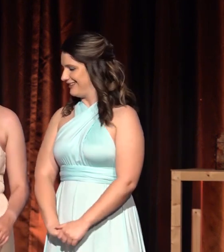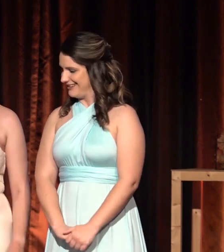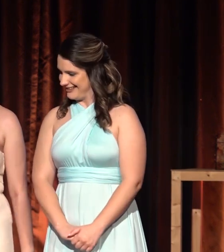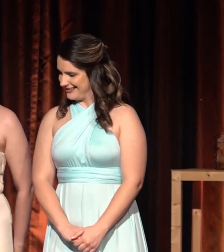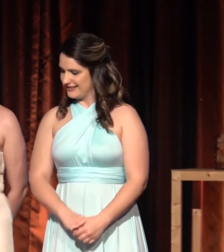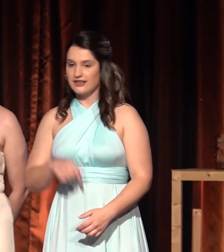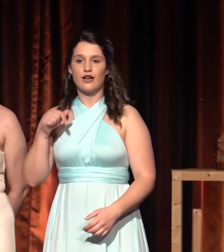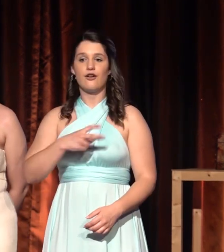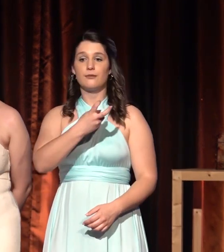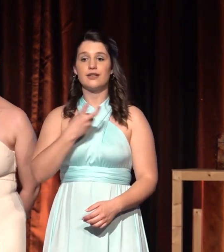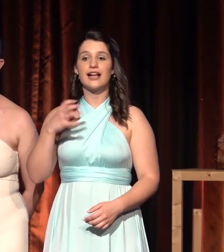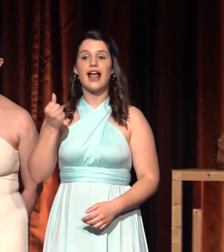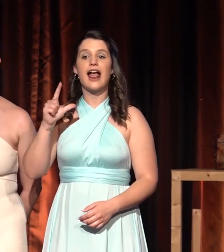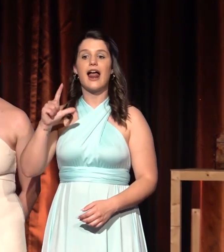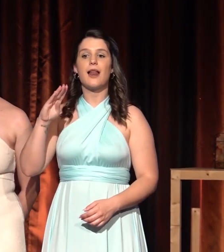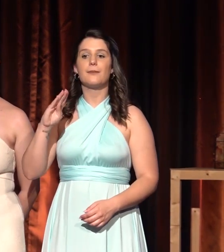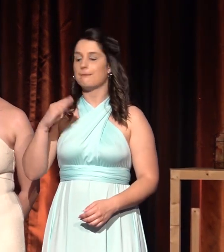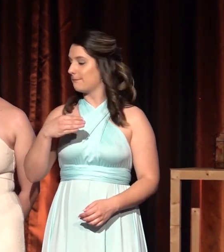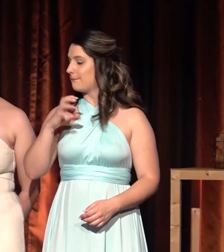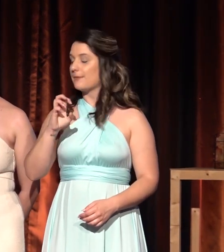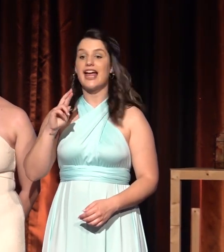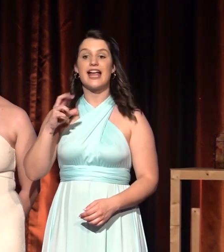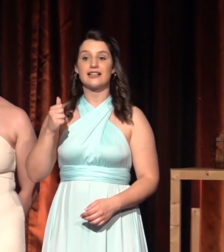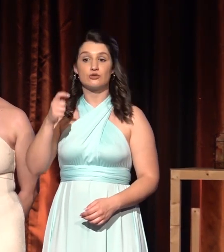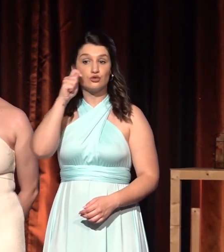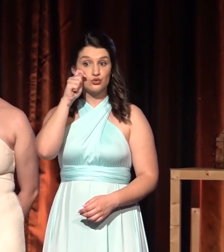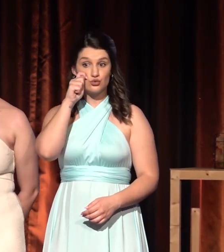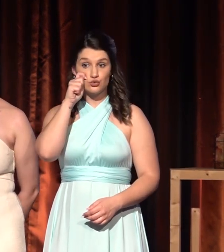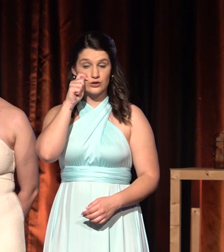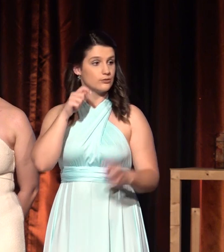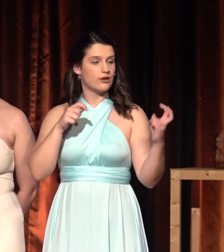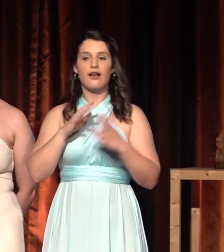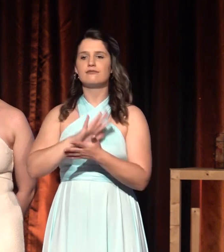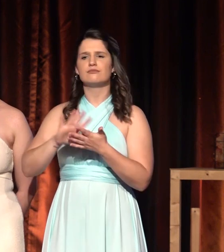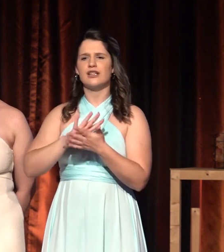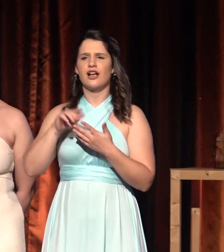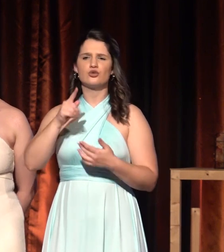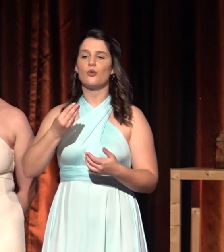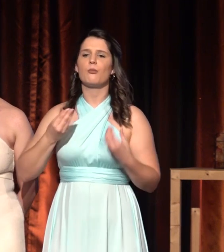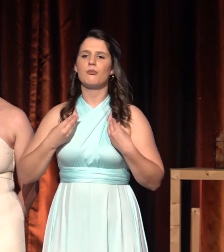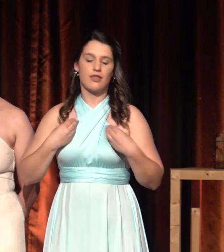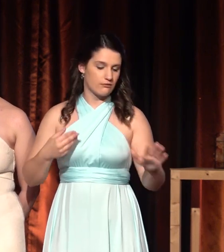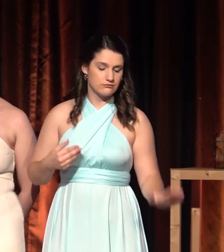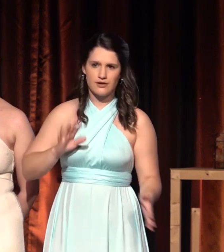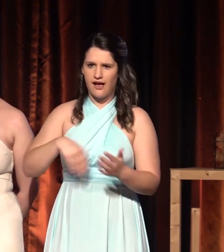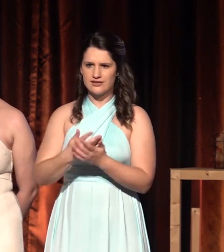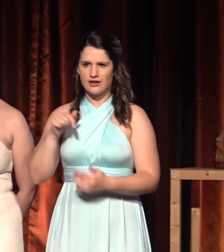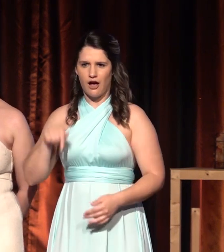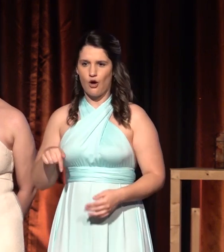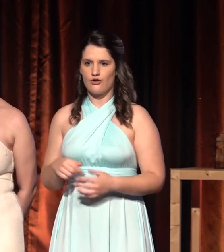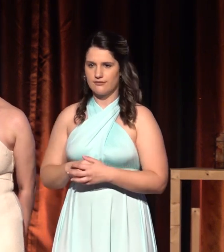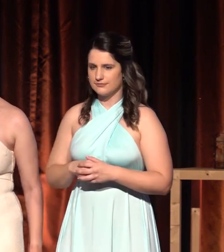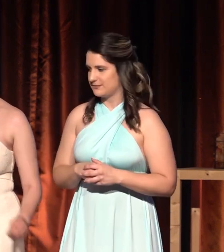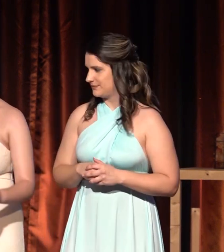A continuació, Albert Montero Grau, del cicle de gestió d'allotjaments turístics, compartirà amb nosaltres la seva